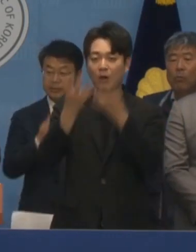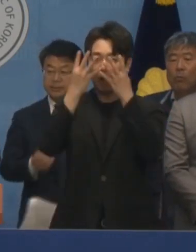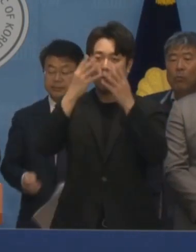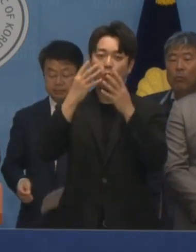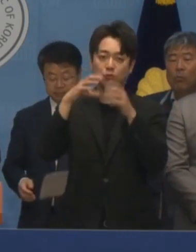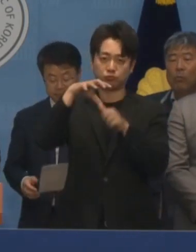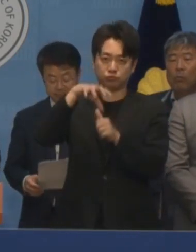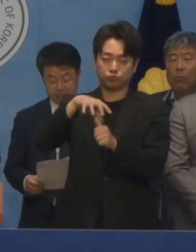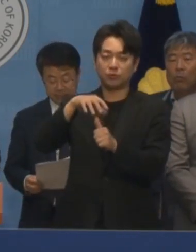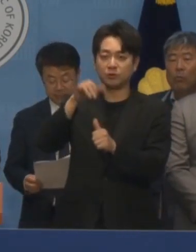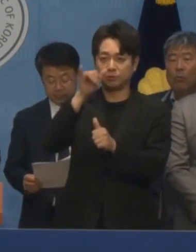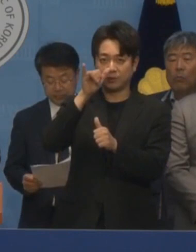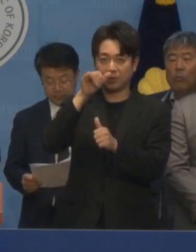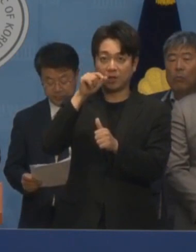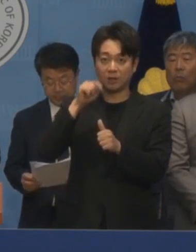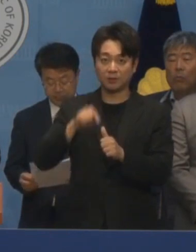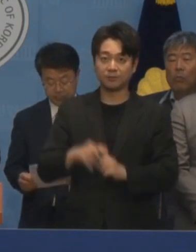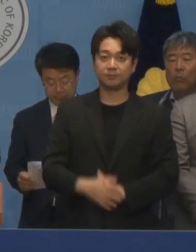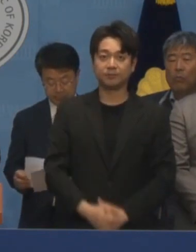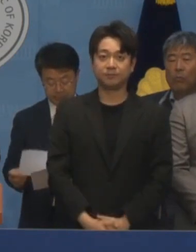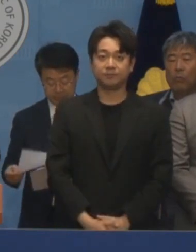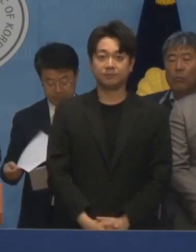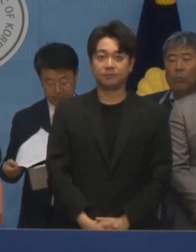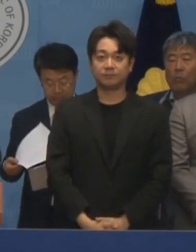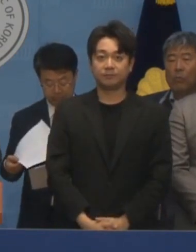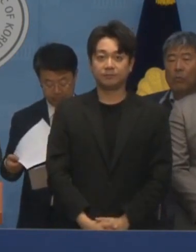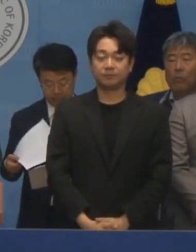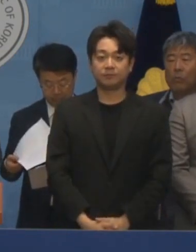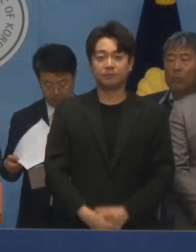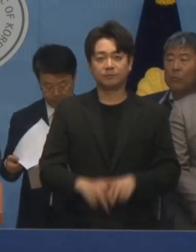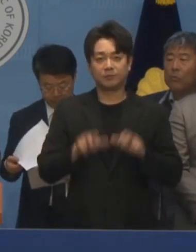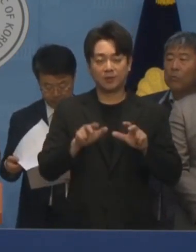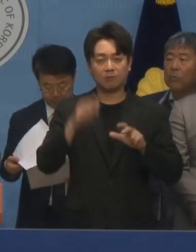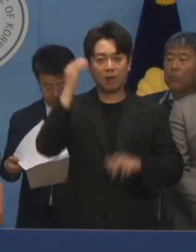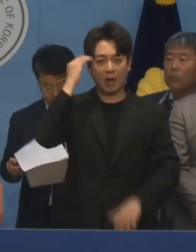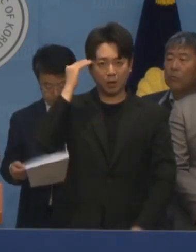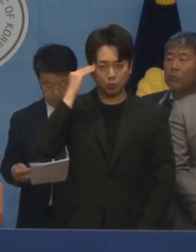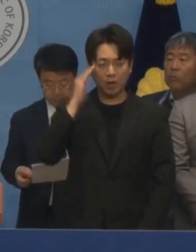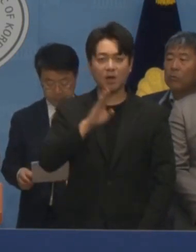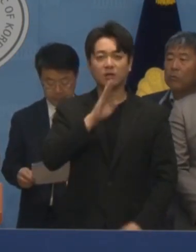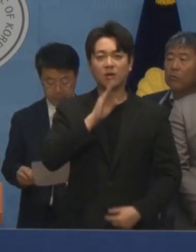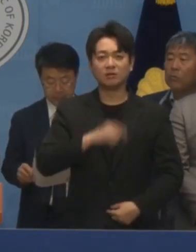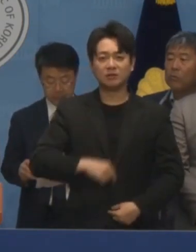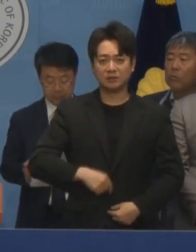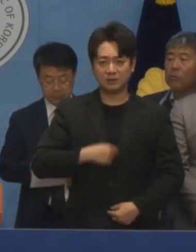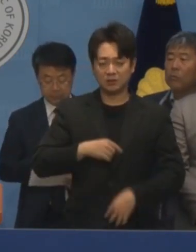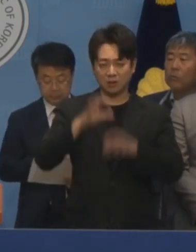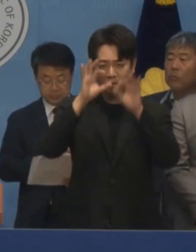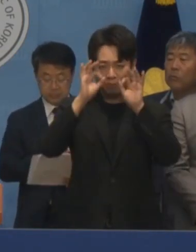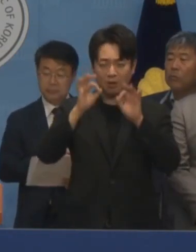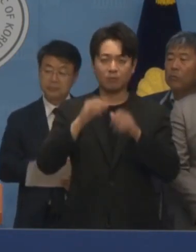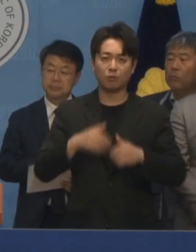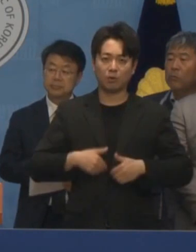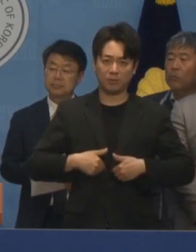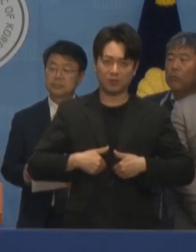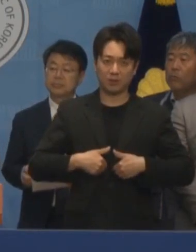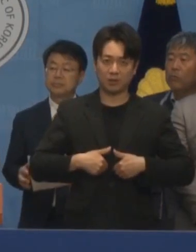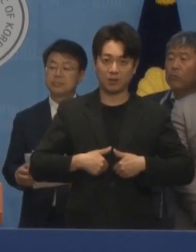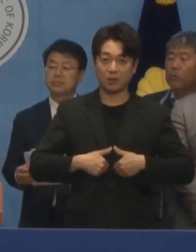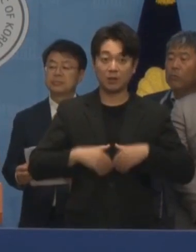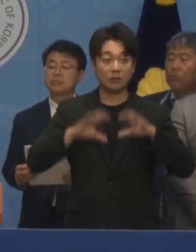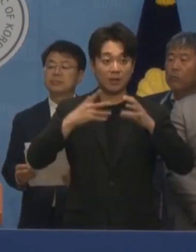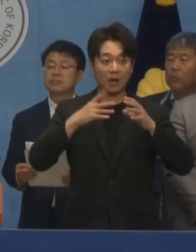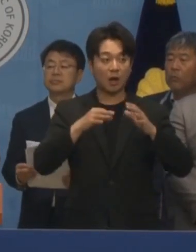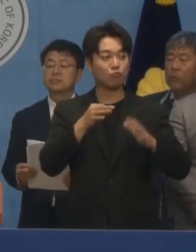이런 나라가 우리의 현실입니다. 대한민국이 정말 잘 살게 됐다고